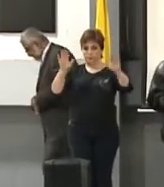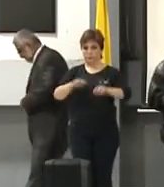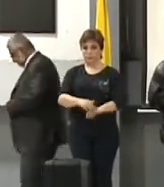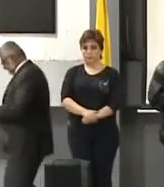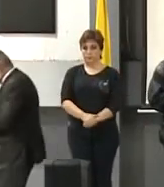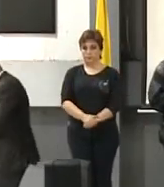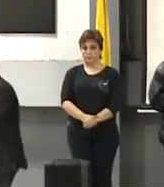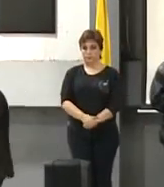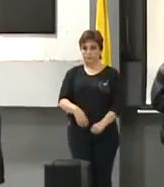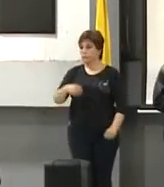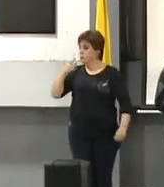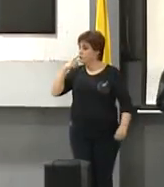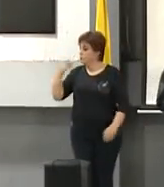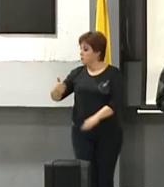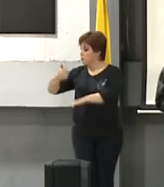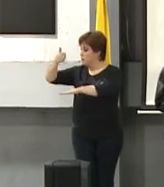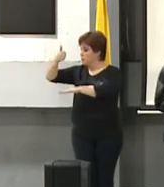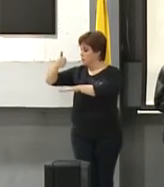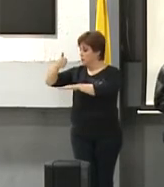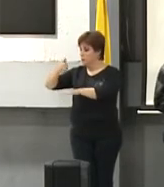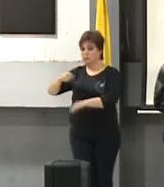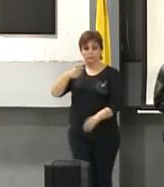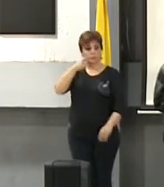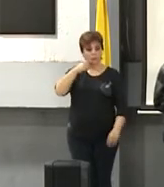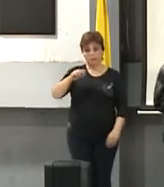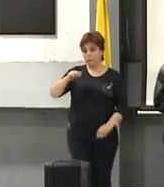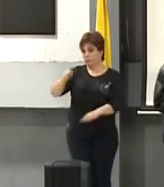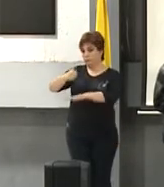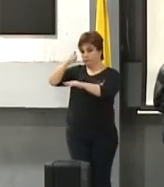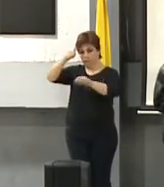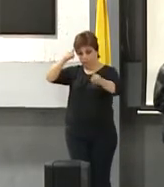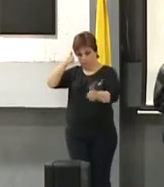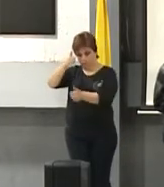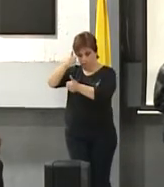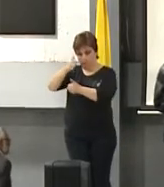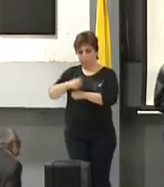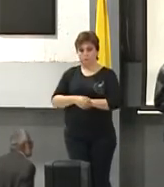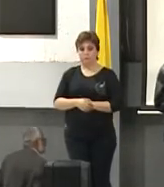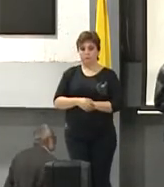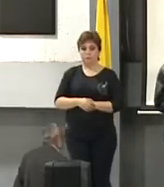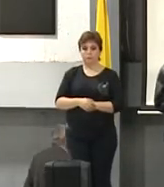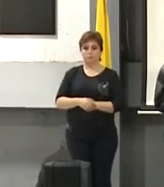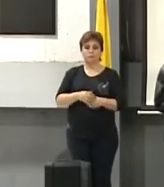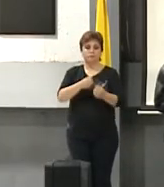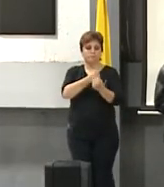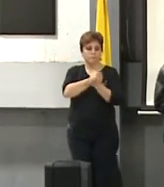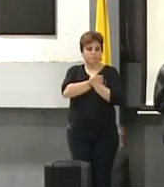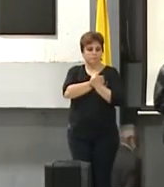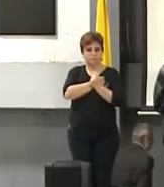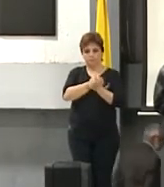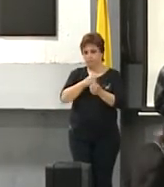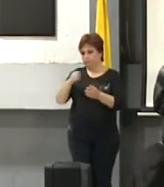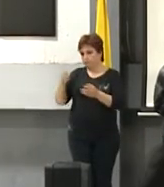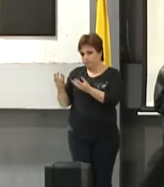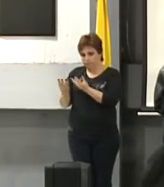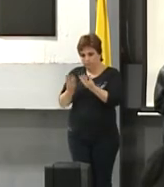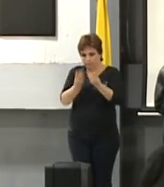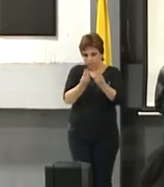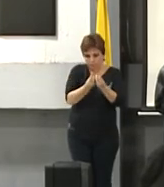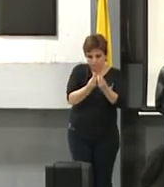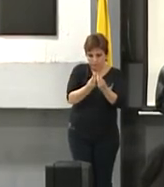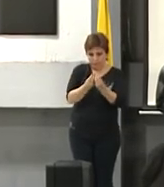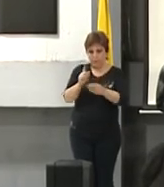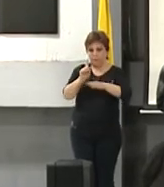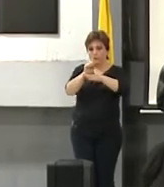señor rector señor que es el rector qué días colegas directivas de la facultad de educación del